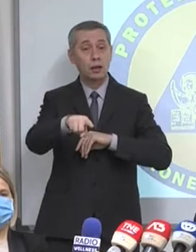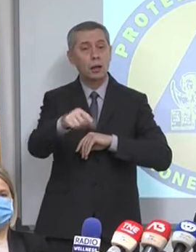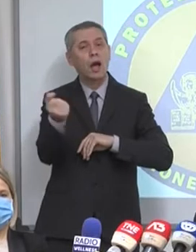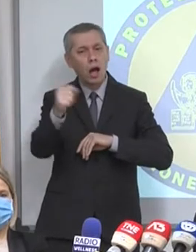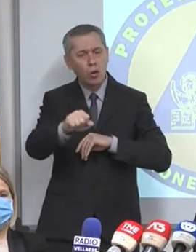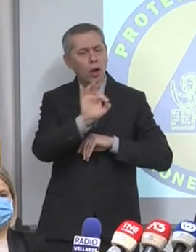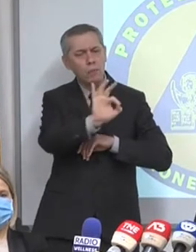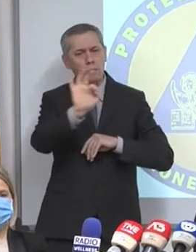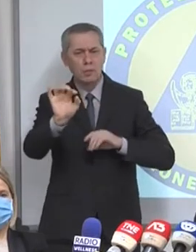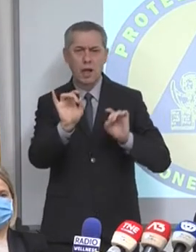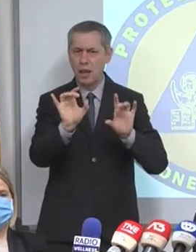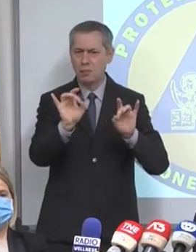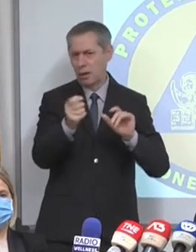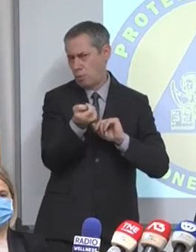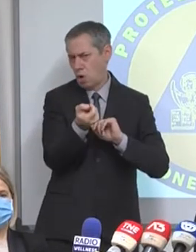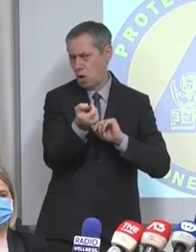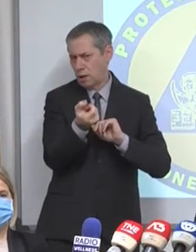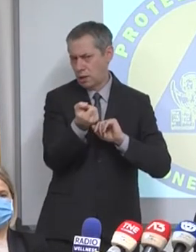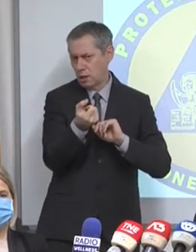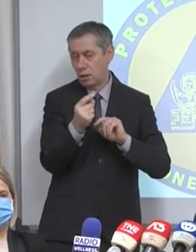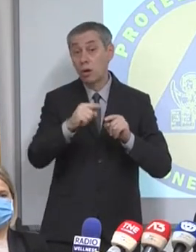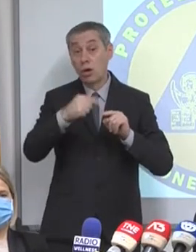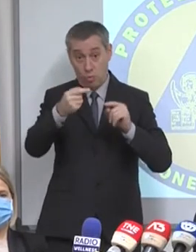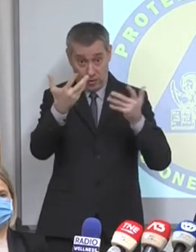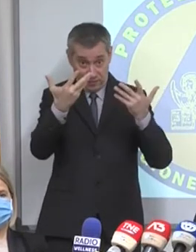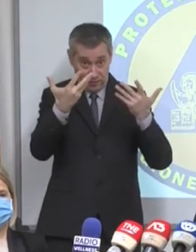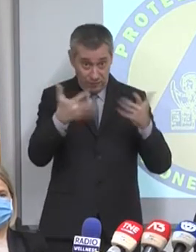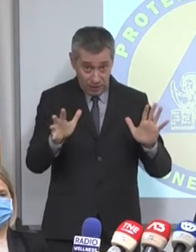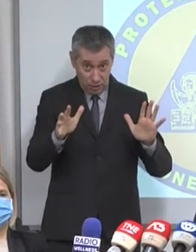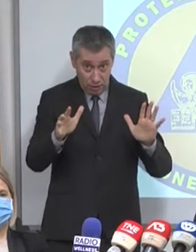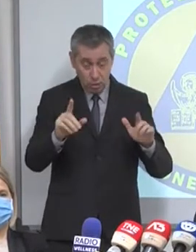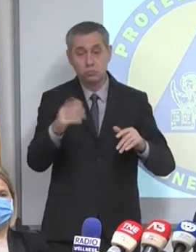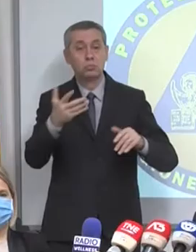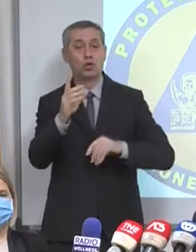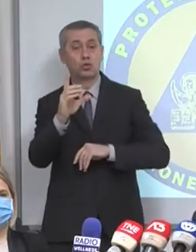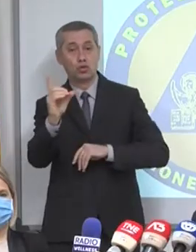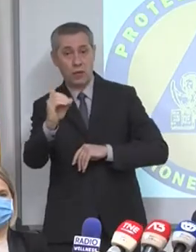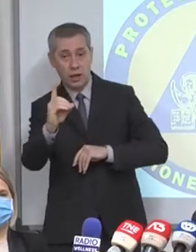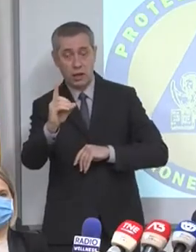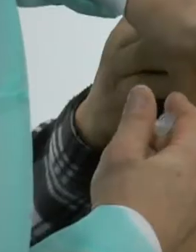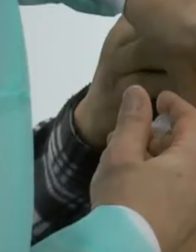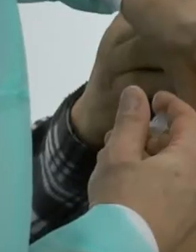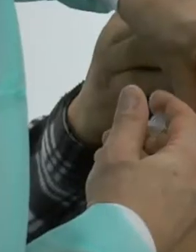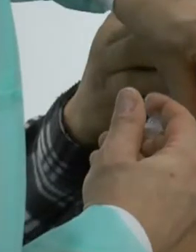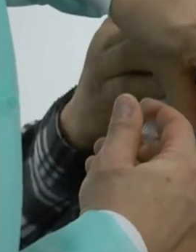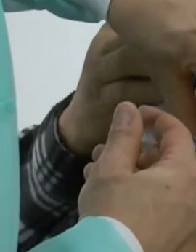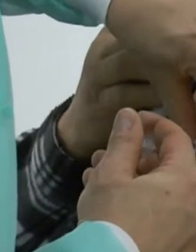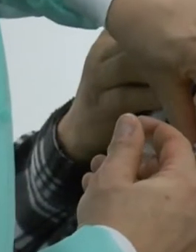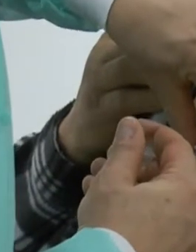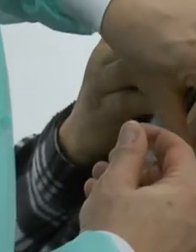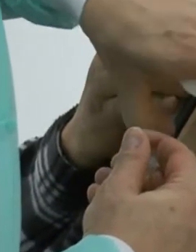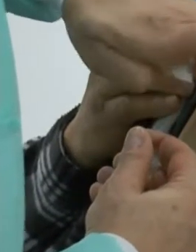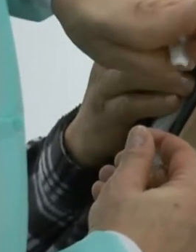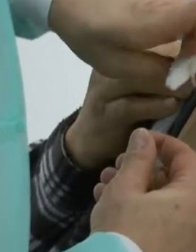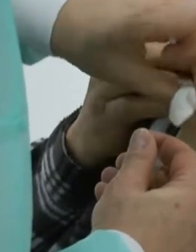posti liberi, pochi, e dopodiché avremo ovviamente domenica e poi ancora lunedì. Questa situazione è